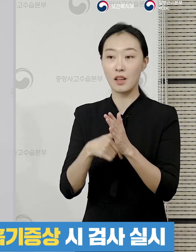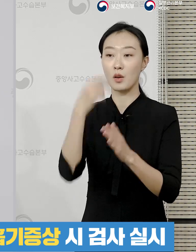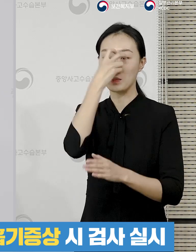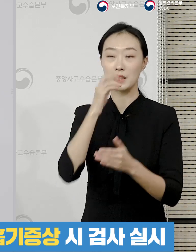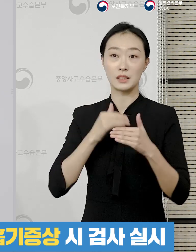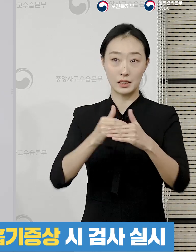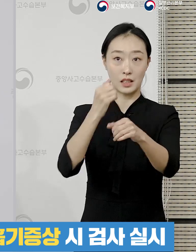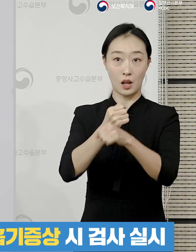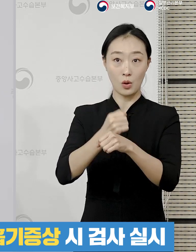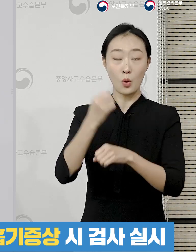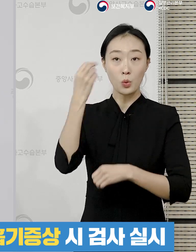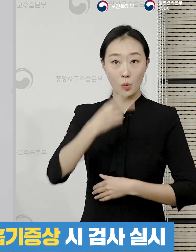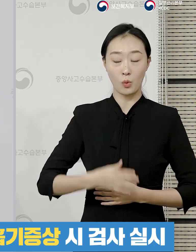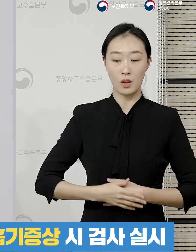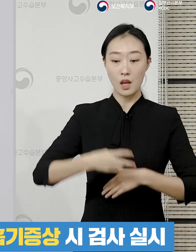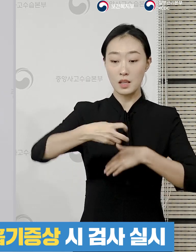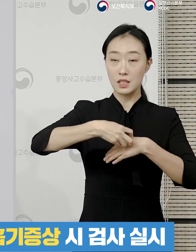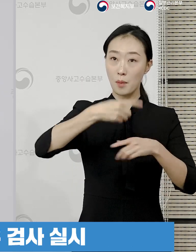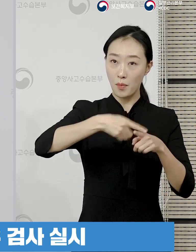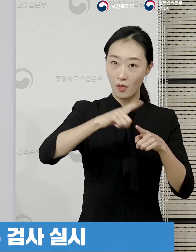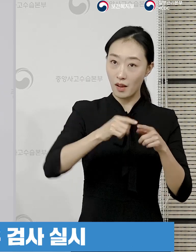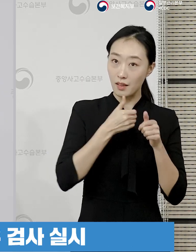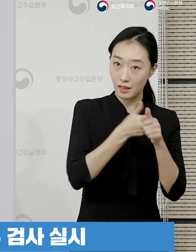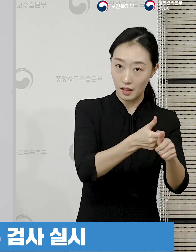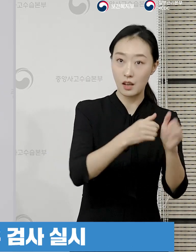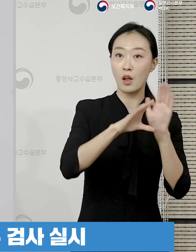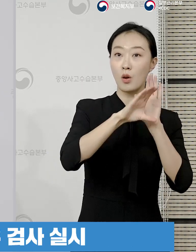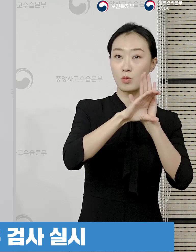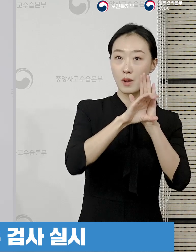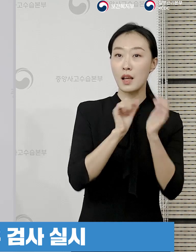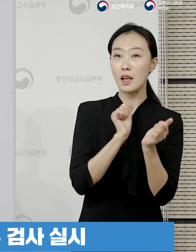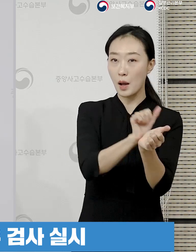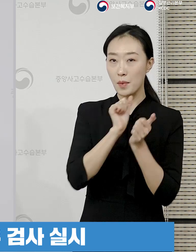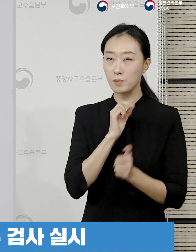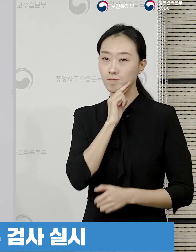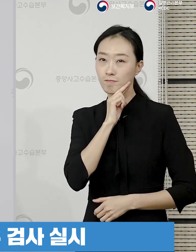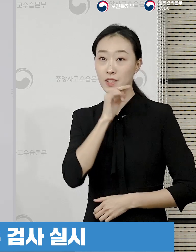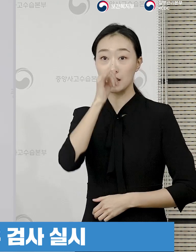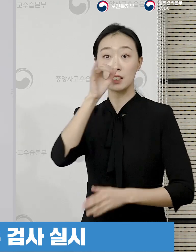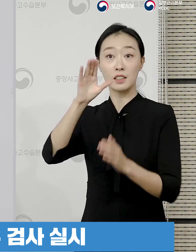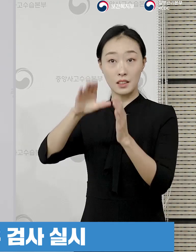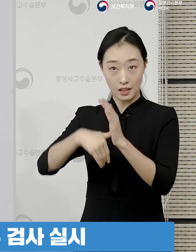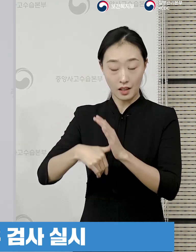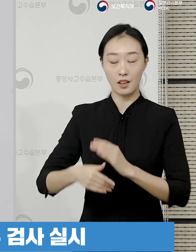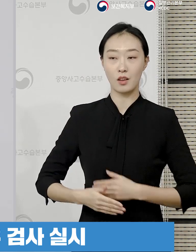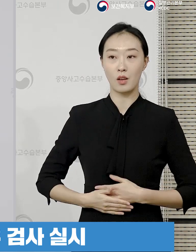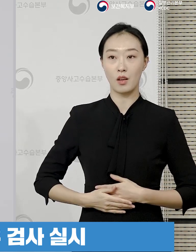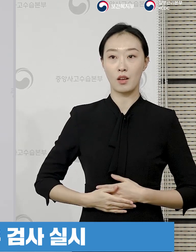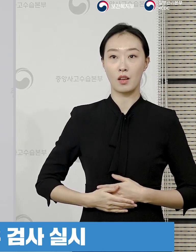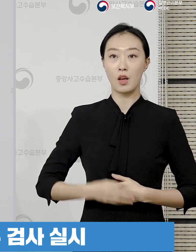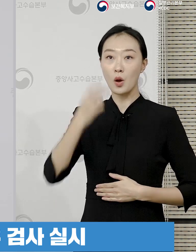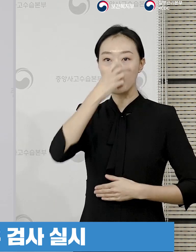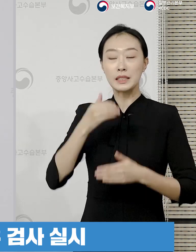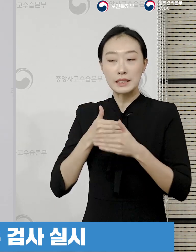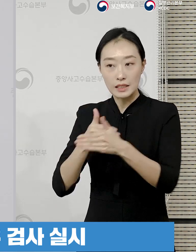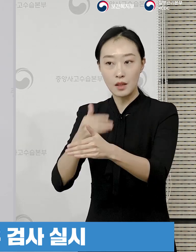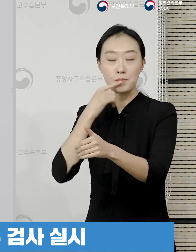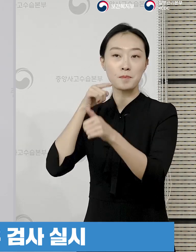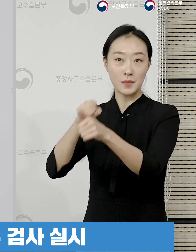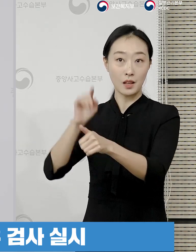경우에 대해서도 검사를 실시하고 또한 의사의 소견에 따라서 신종 코로나 바이러스 감염증이 의심되는 경우에